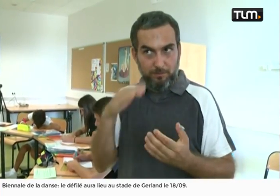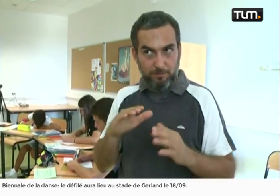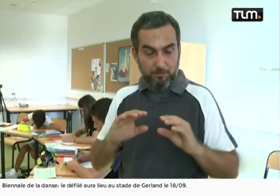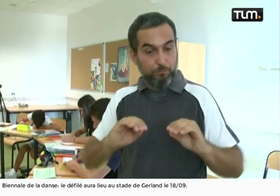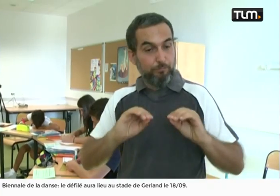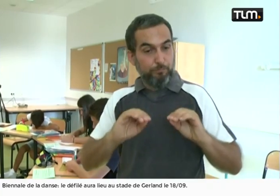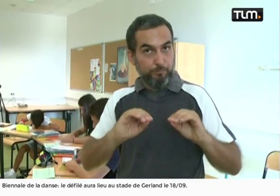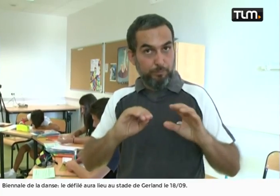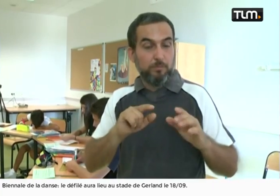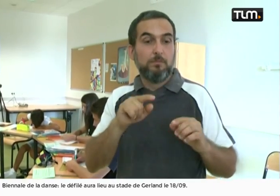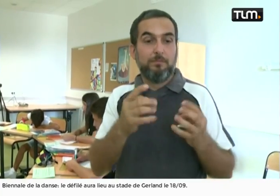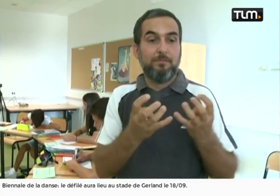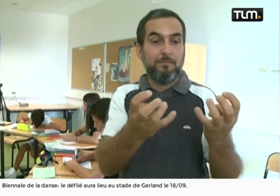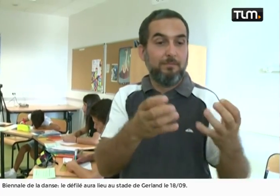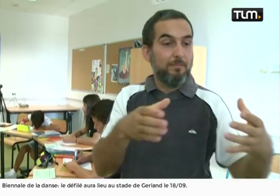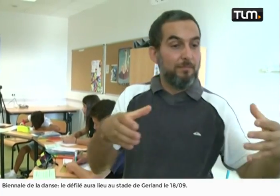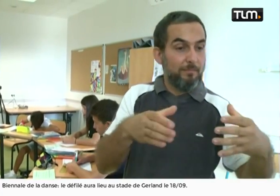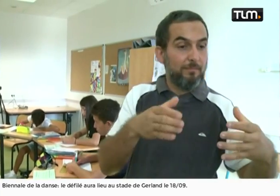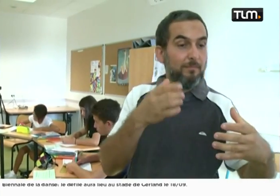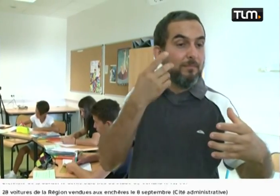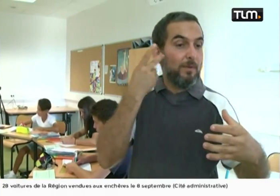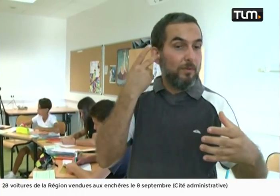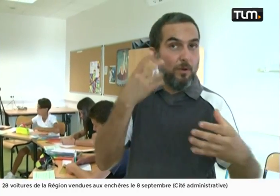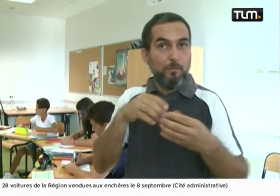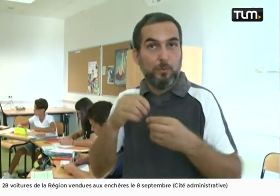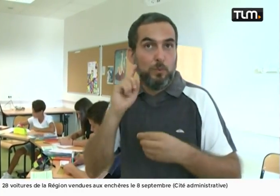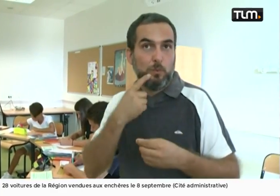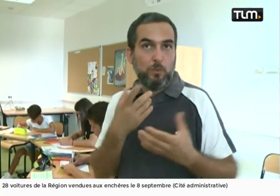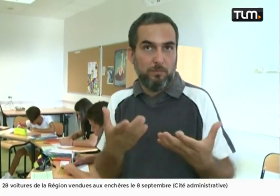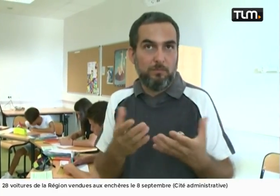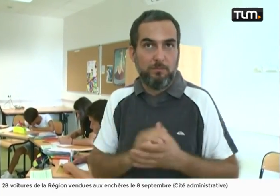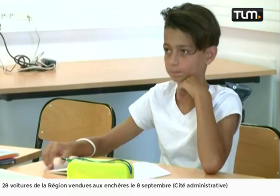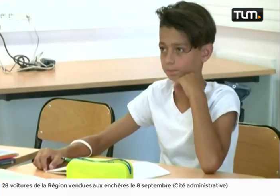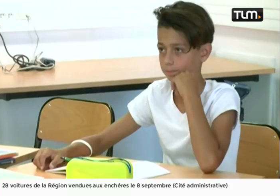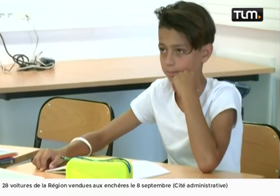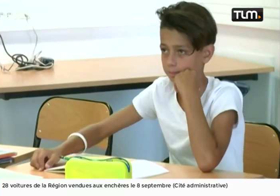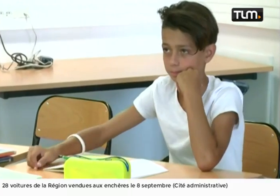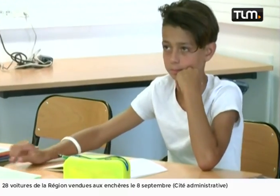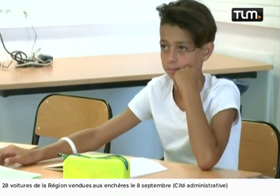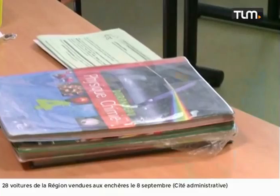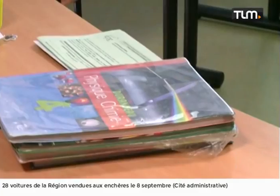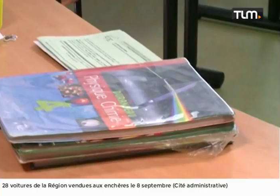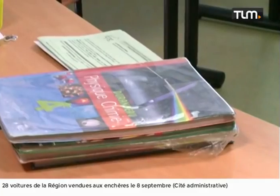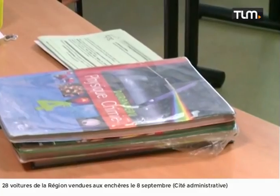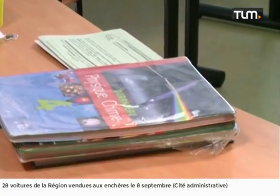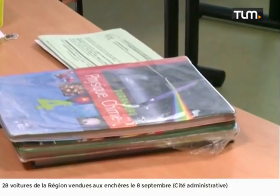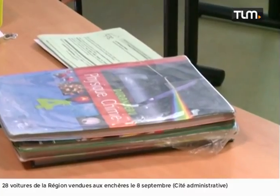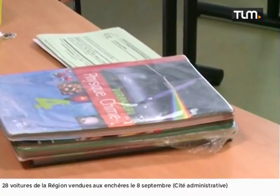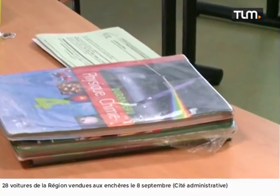donc ils vont pouvoir comme ça suivre les cours avec leurs camarades entendants. Un mélange avec les autres élèves entendants, loin de